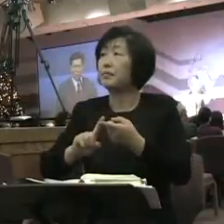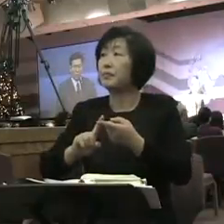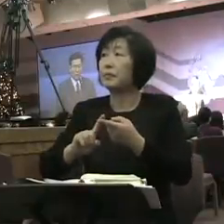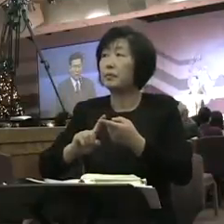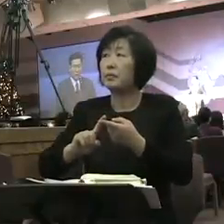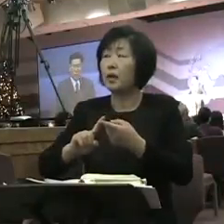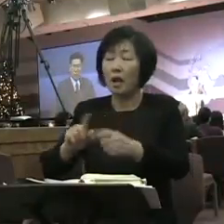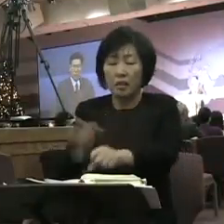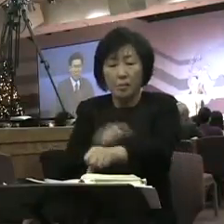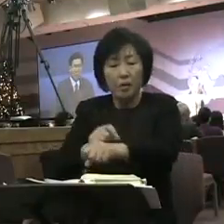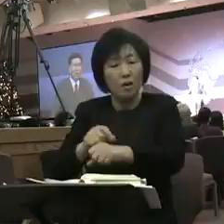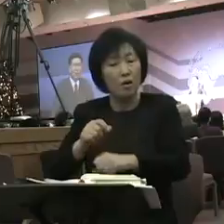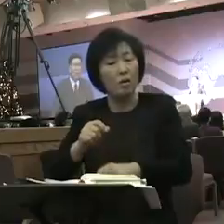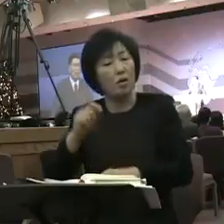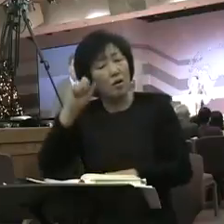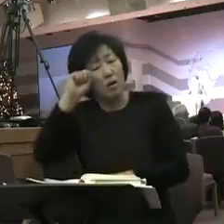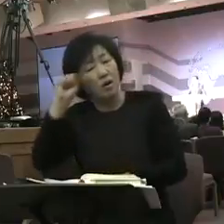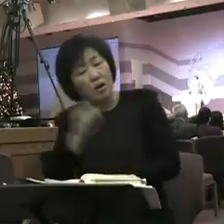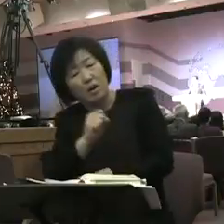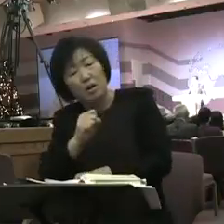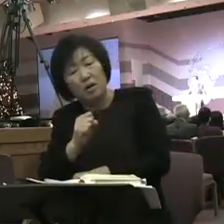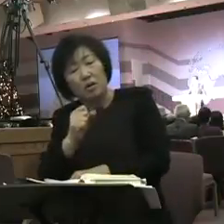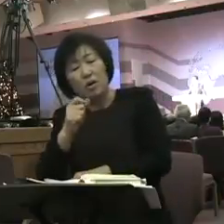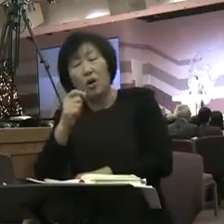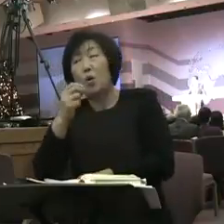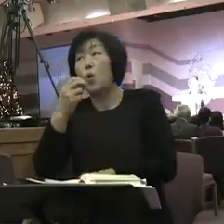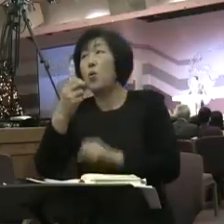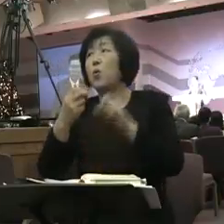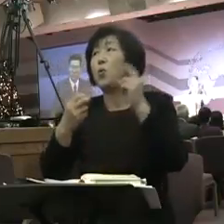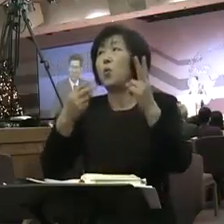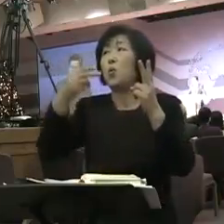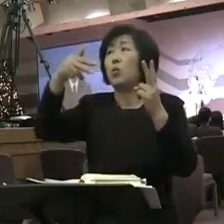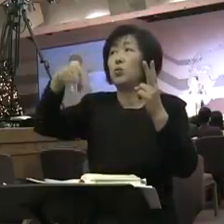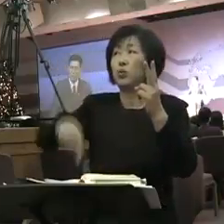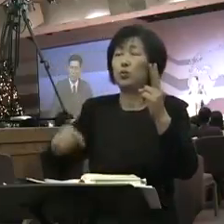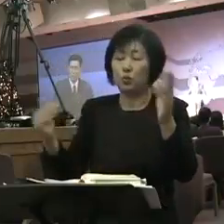특세 2주가 끝났다고 여러분들 변화받았다고 생각하지 마세요.